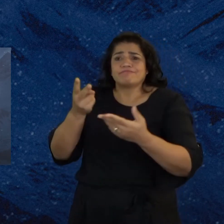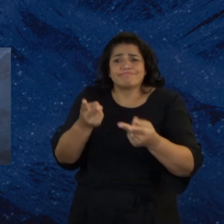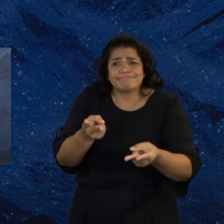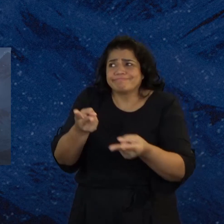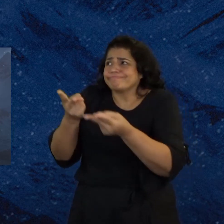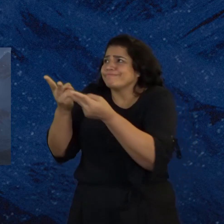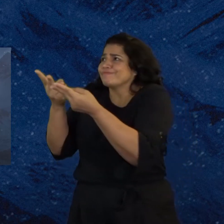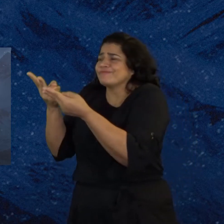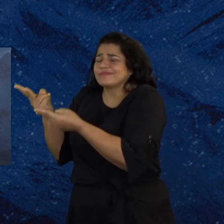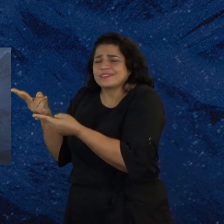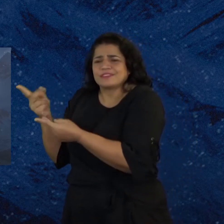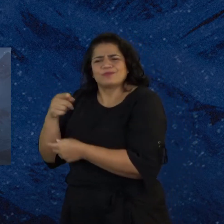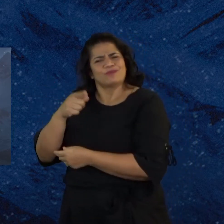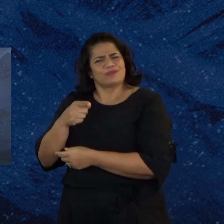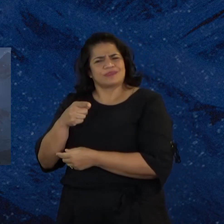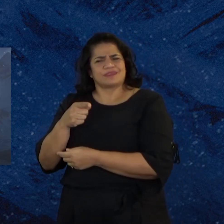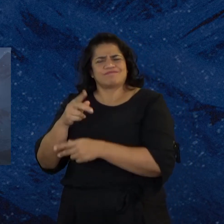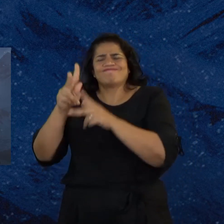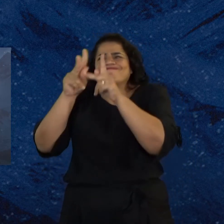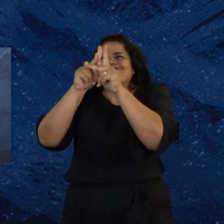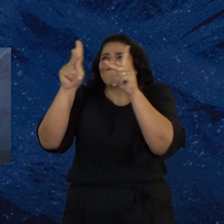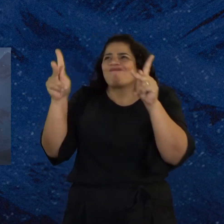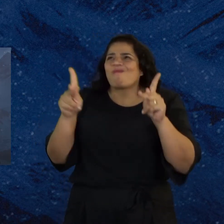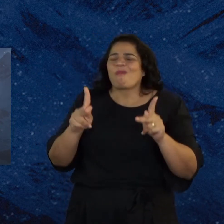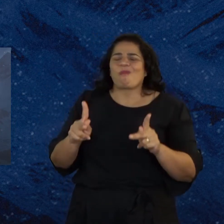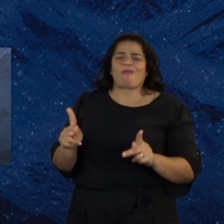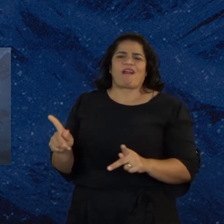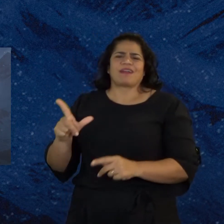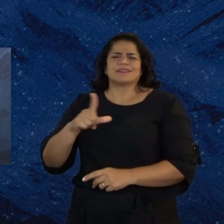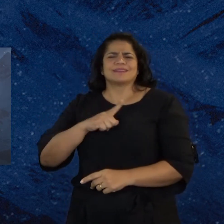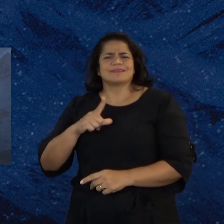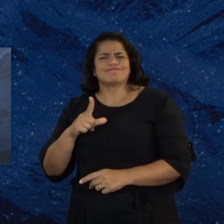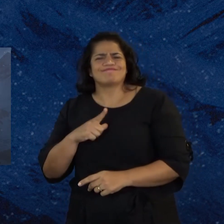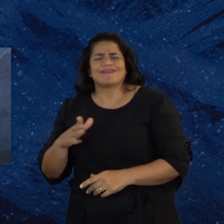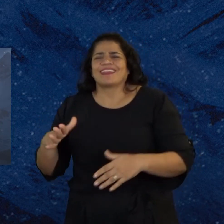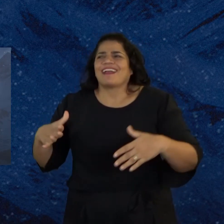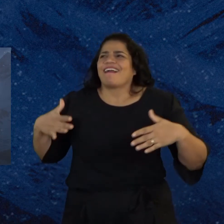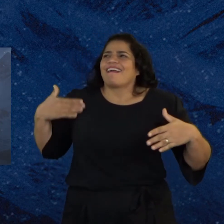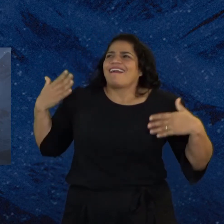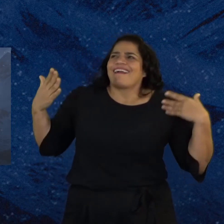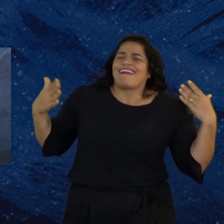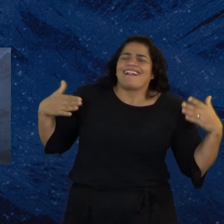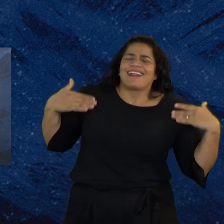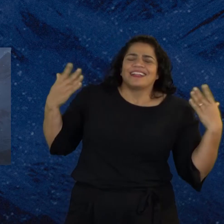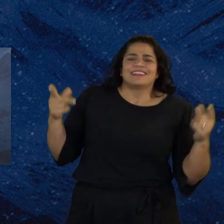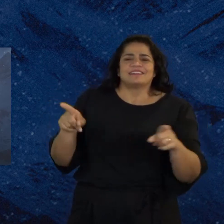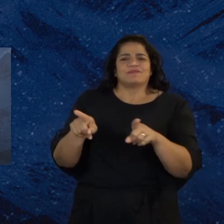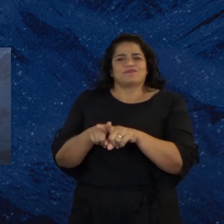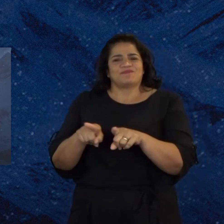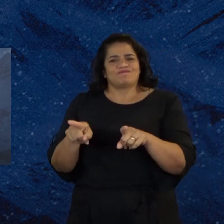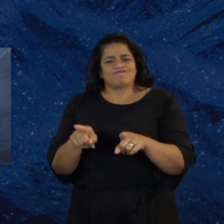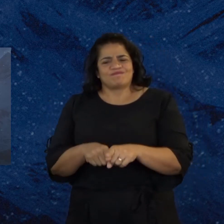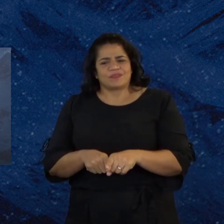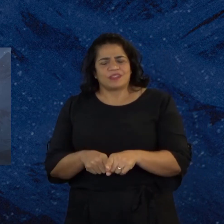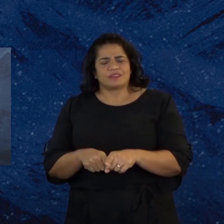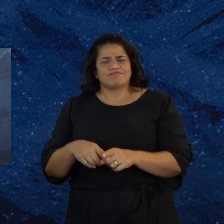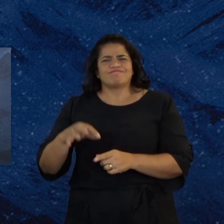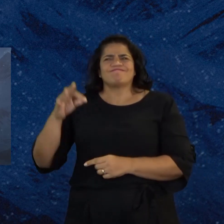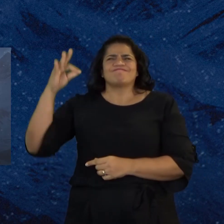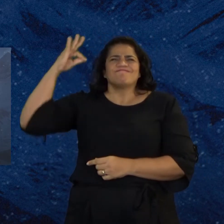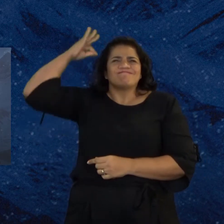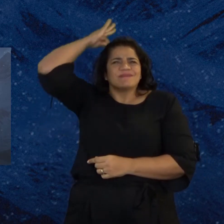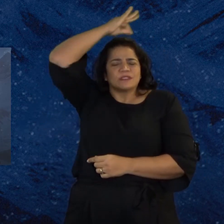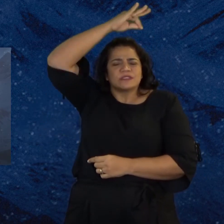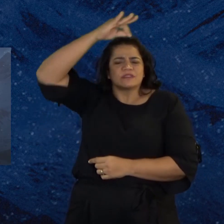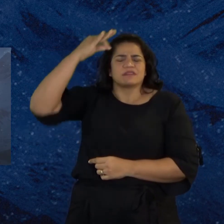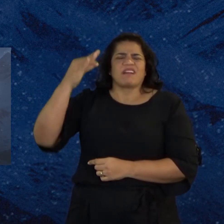de paz, de alegria, de realidade, de verdade, de santidade. Às vezes você fica